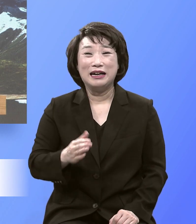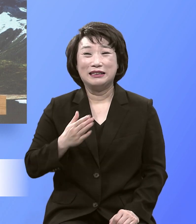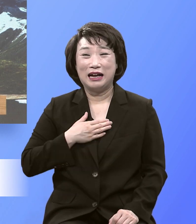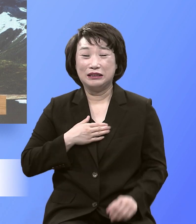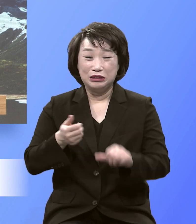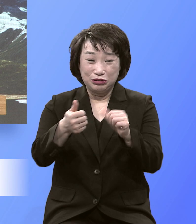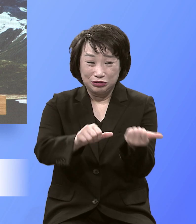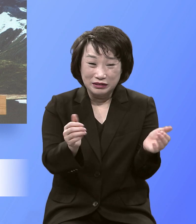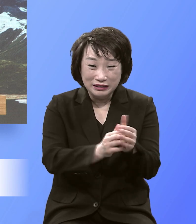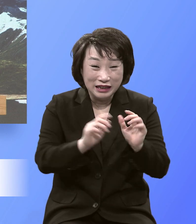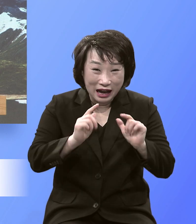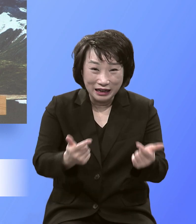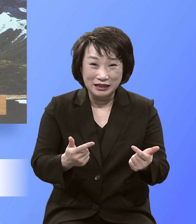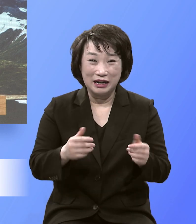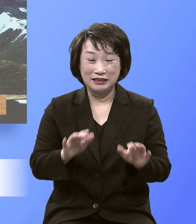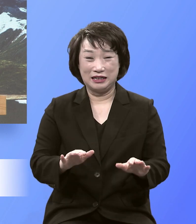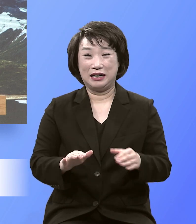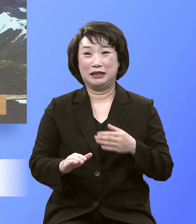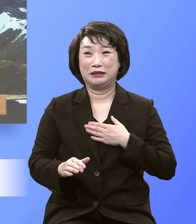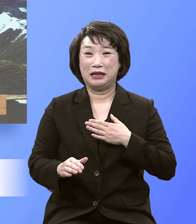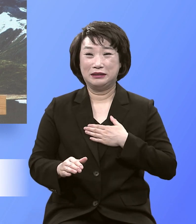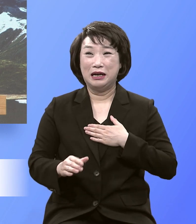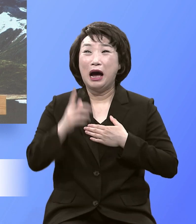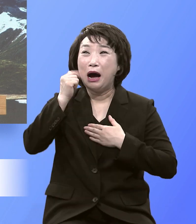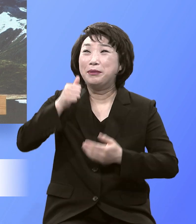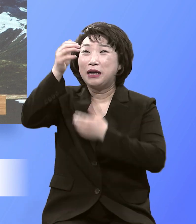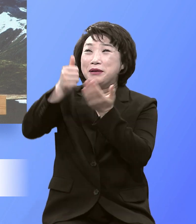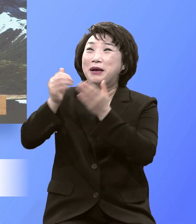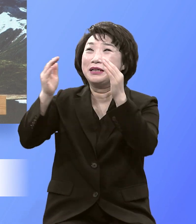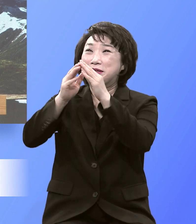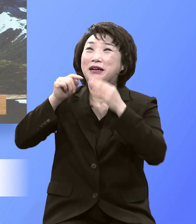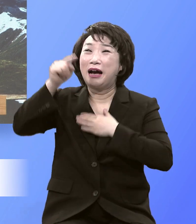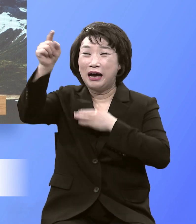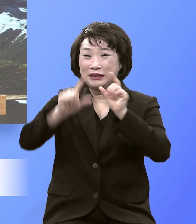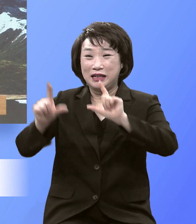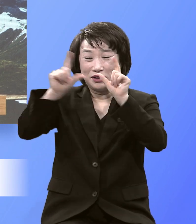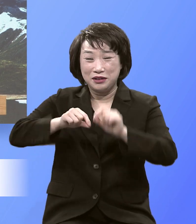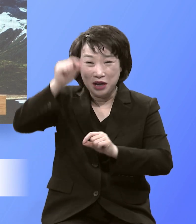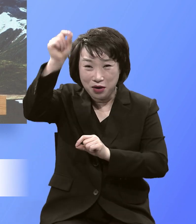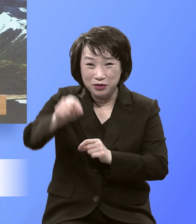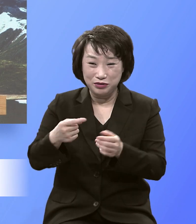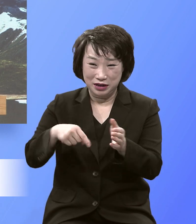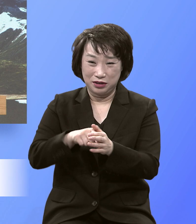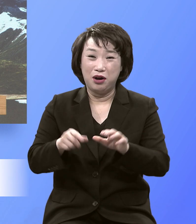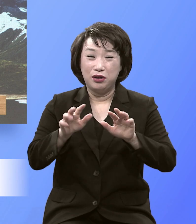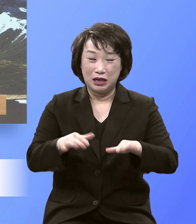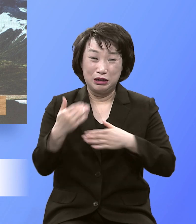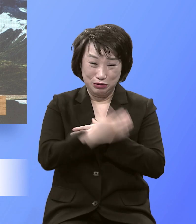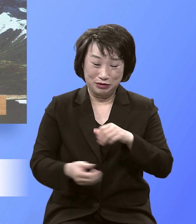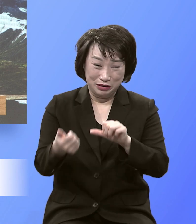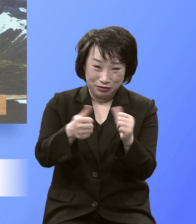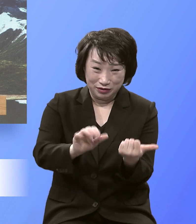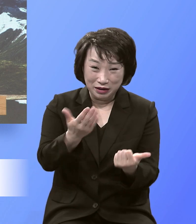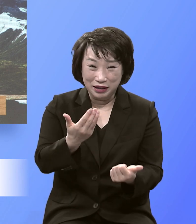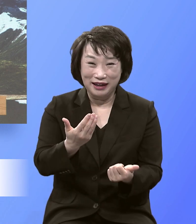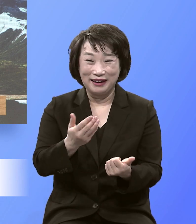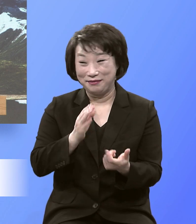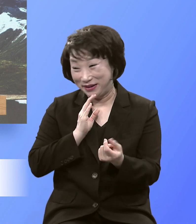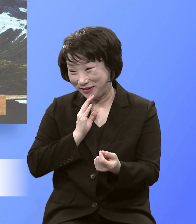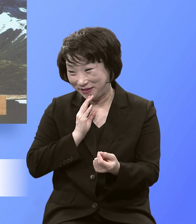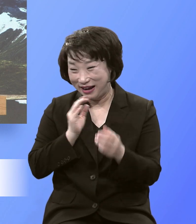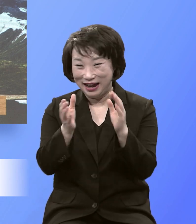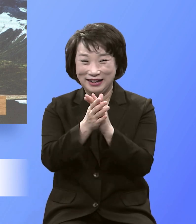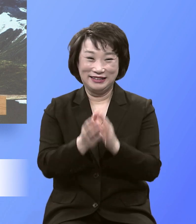나는 죽기 위해서 죽는 것이 아니야. 아버지 집에서 영원히 살려고 죽는 거야. 할렐루야,